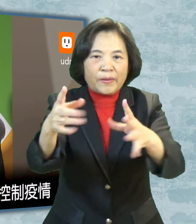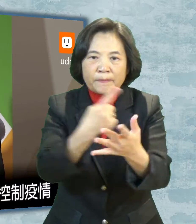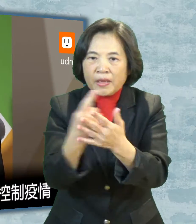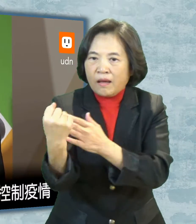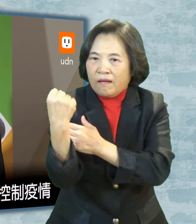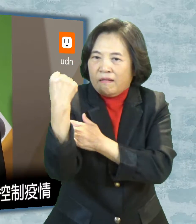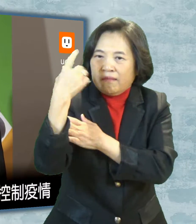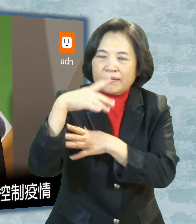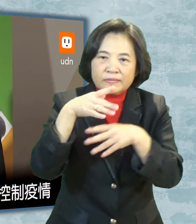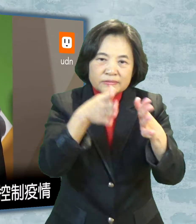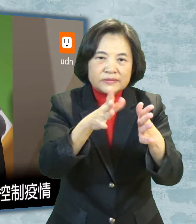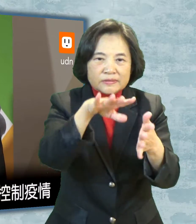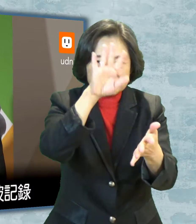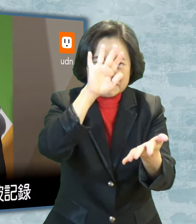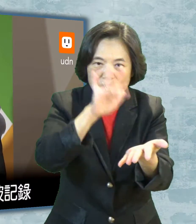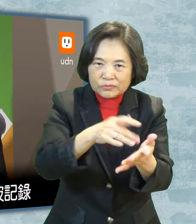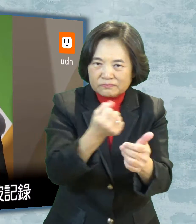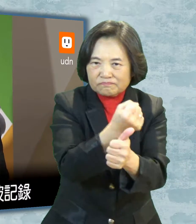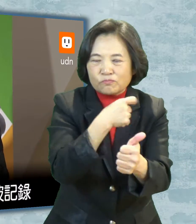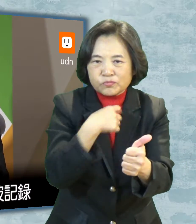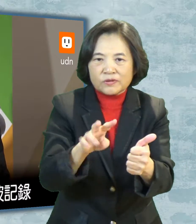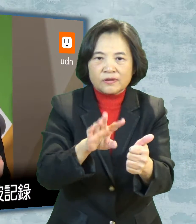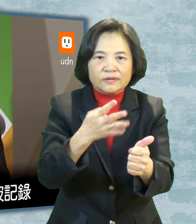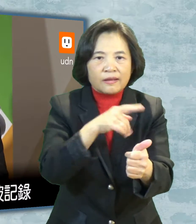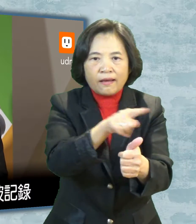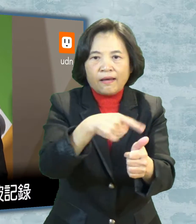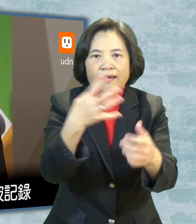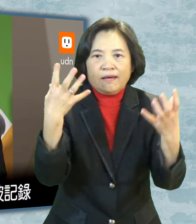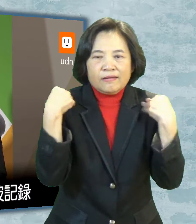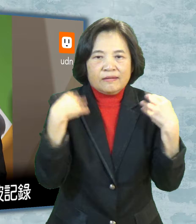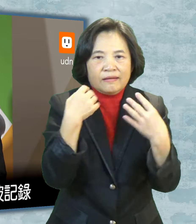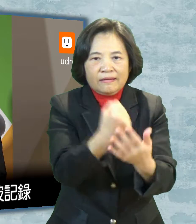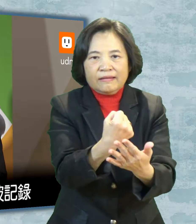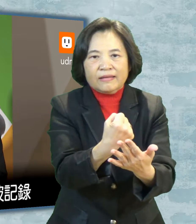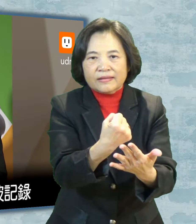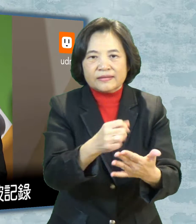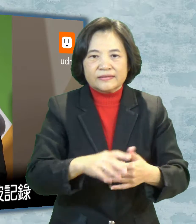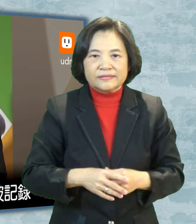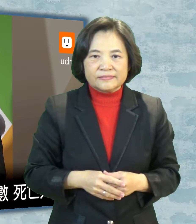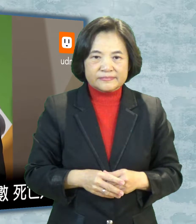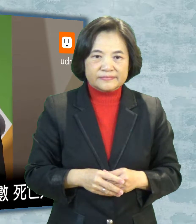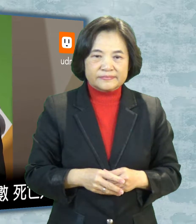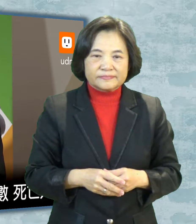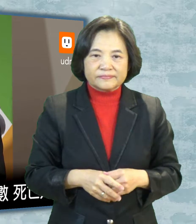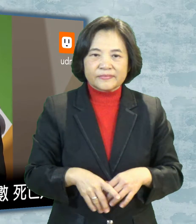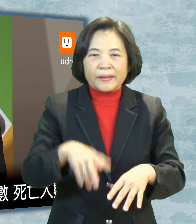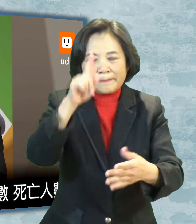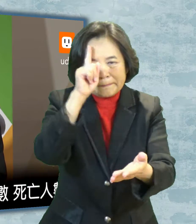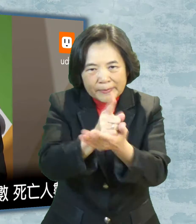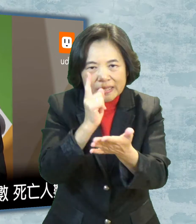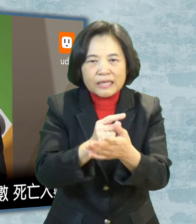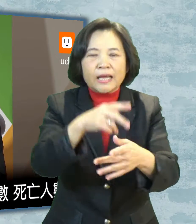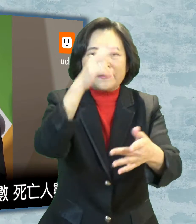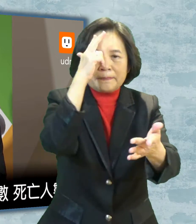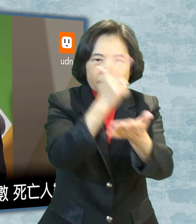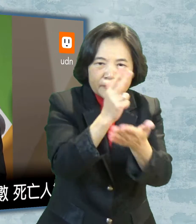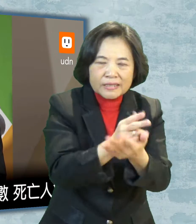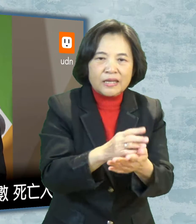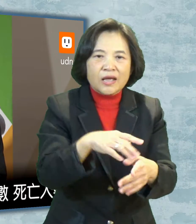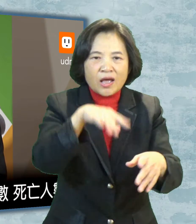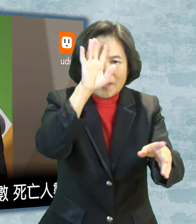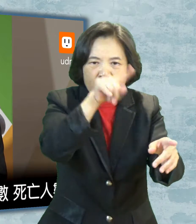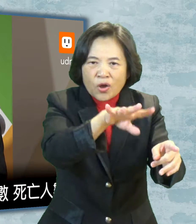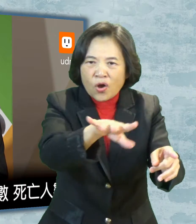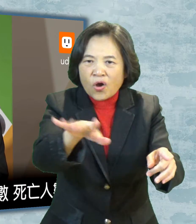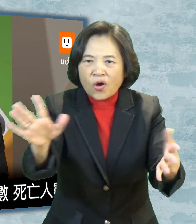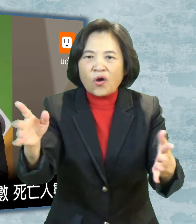都努力想要去控制这个疫情，可是它还是一直的突破破纪录哈，不管每天或每周的确诊